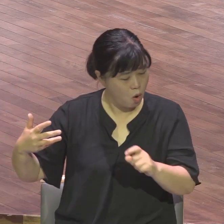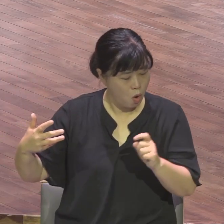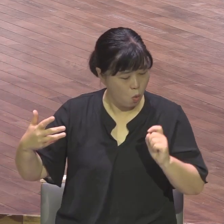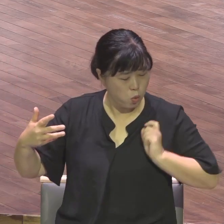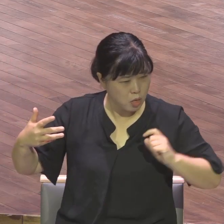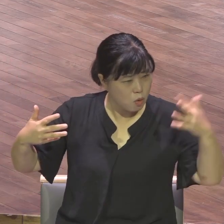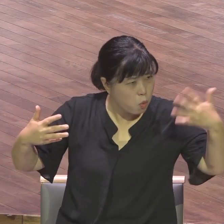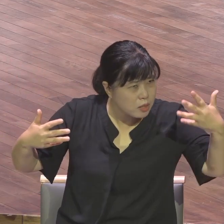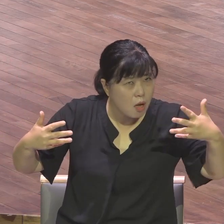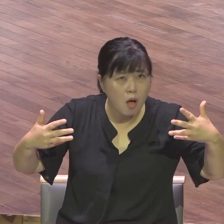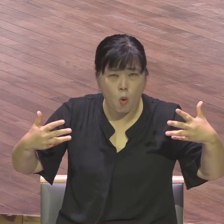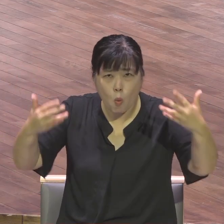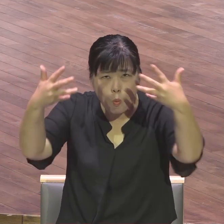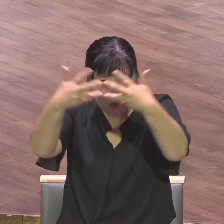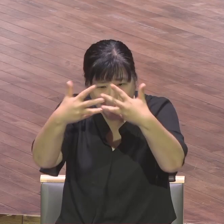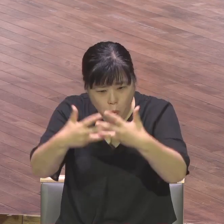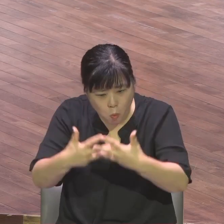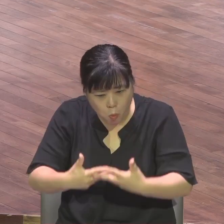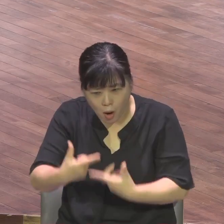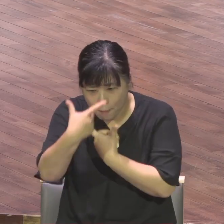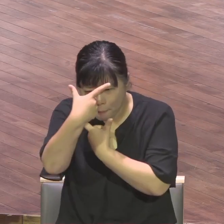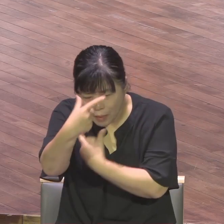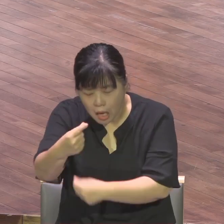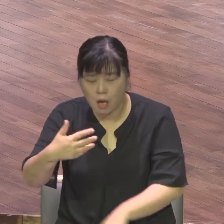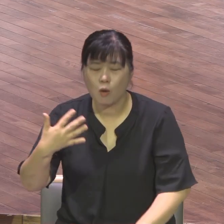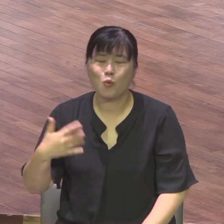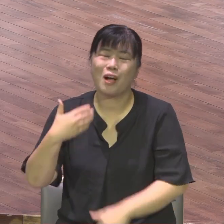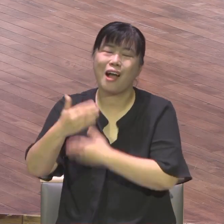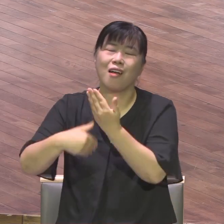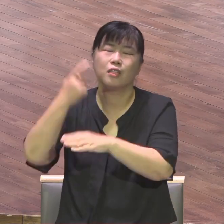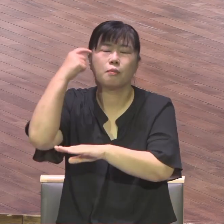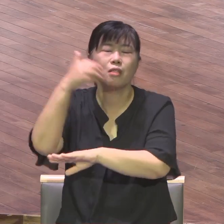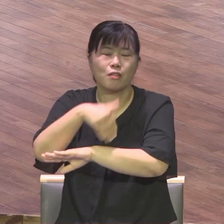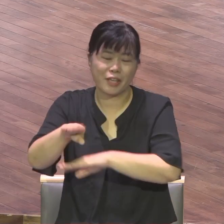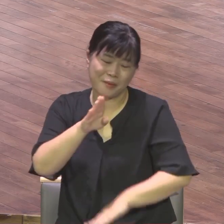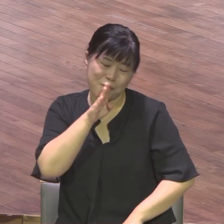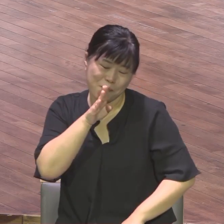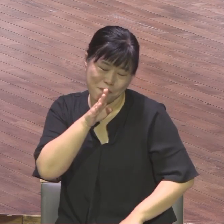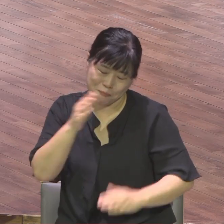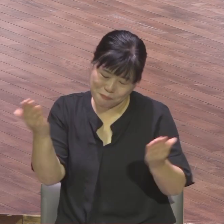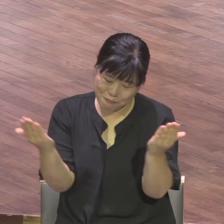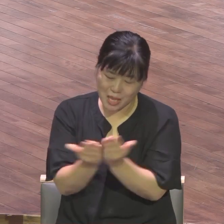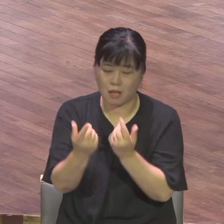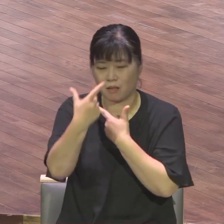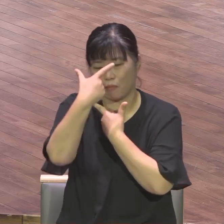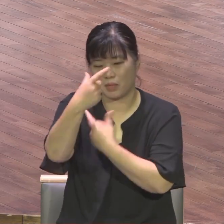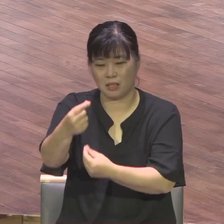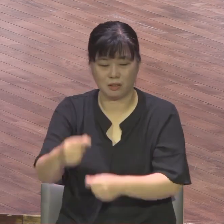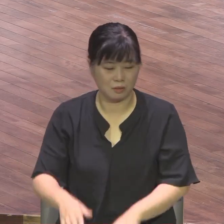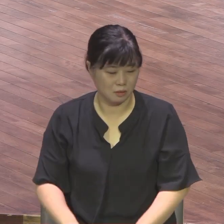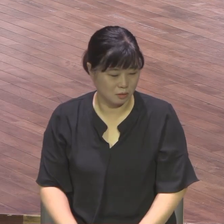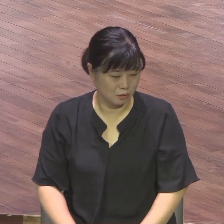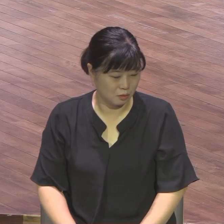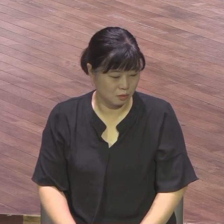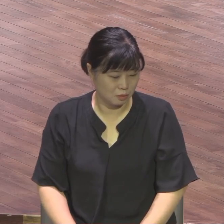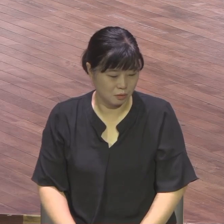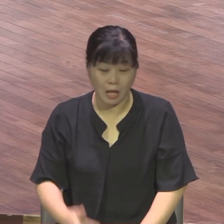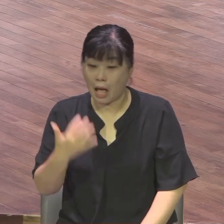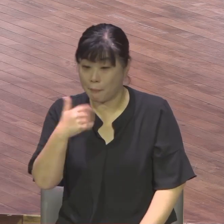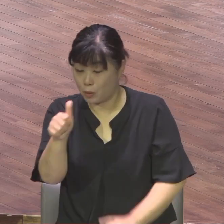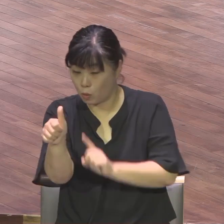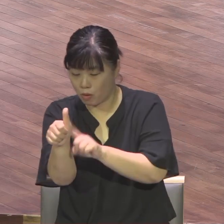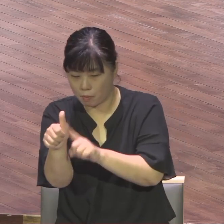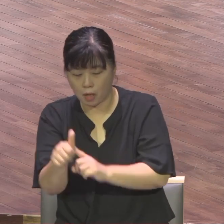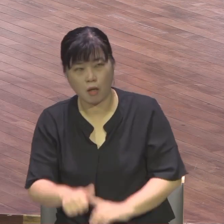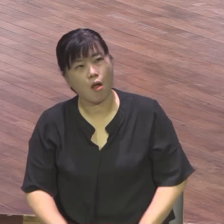본문 34절과 35절에 보면 베드로가 이렇게 고백합니다. 베드로가 입을 열어 말하되 내가 참으로 하나님은